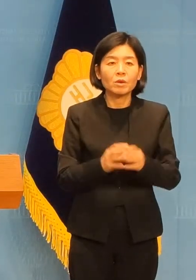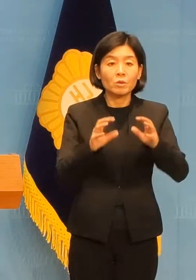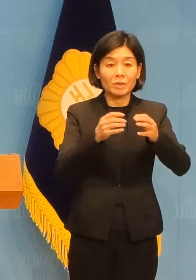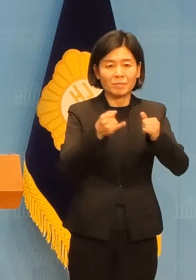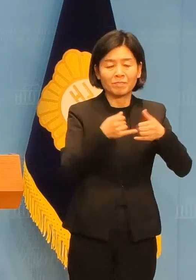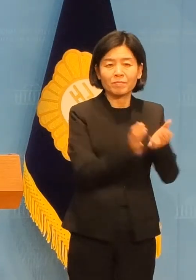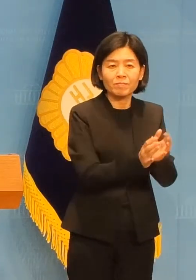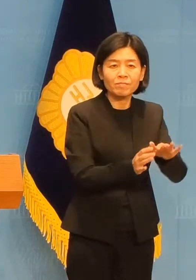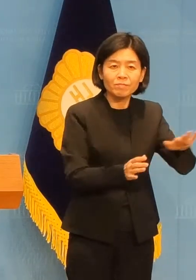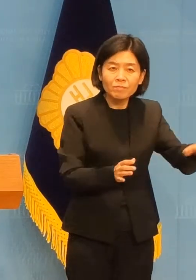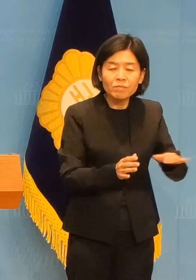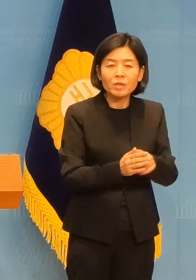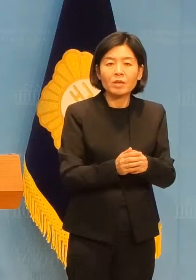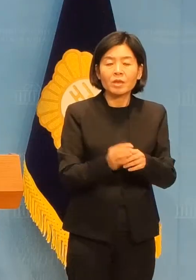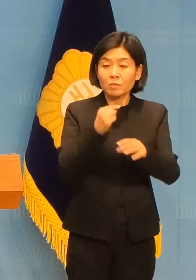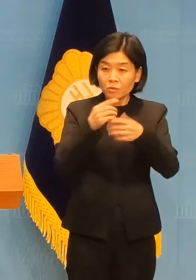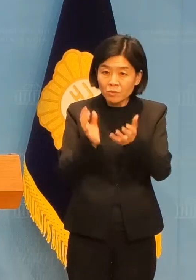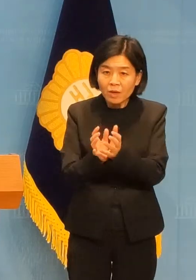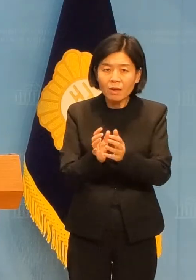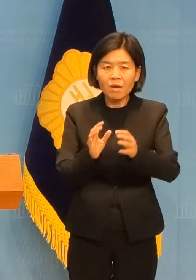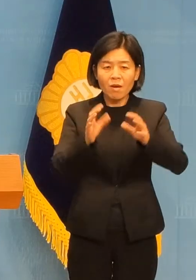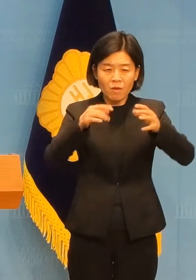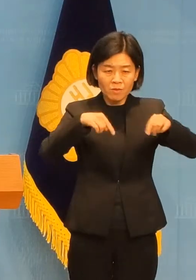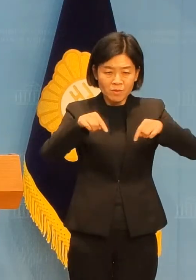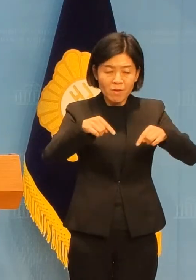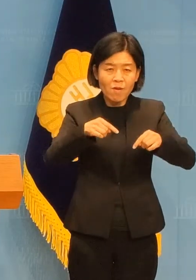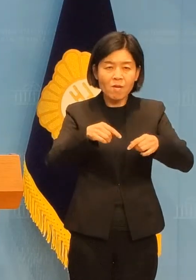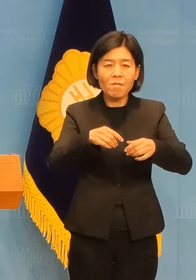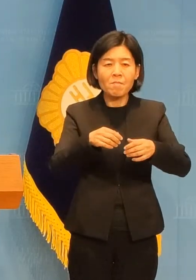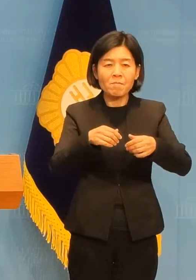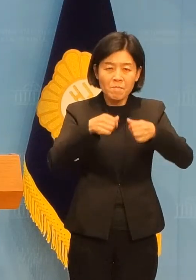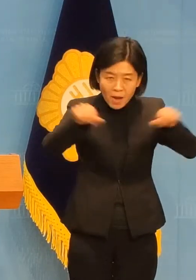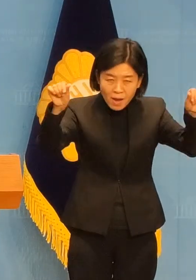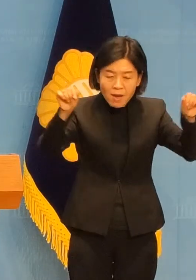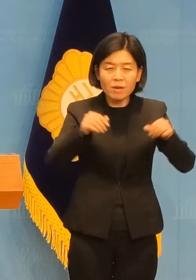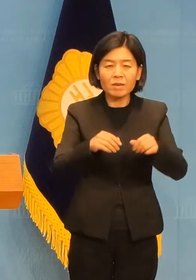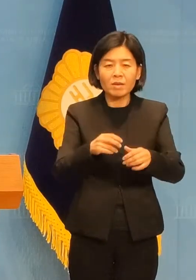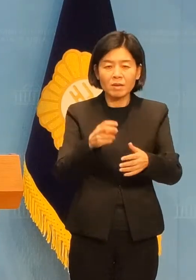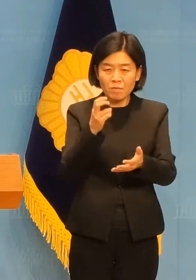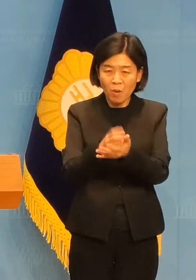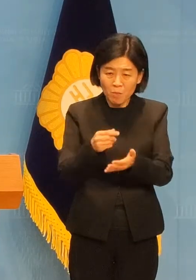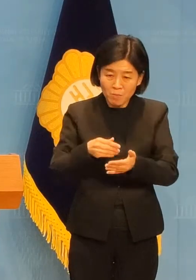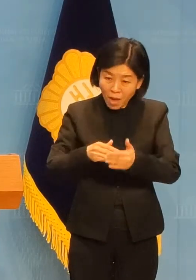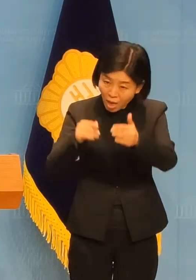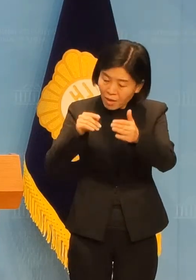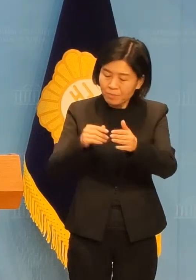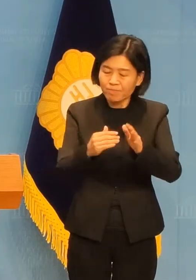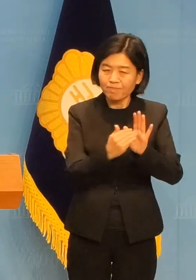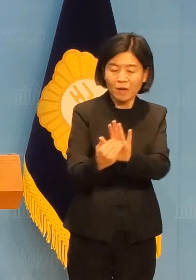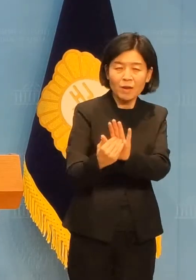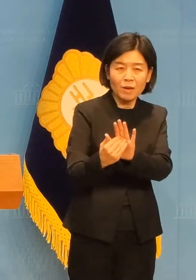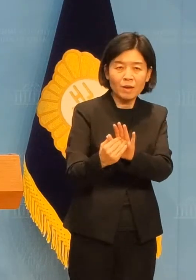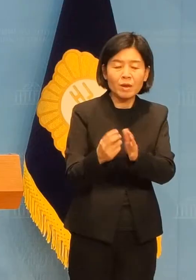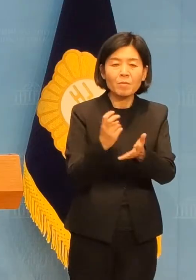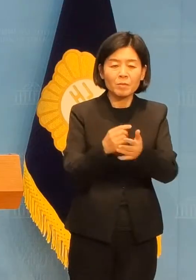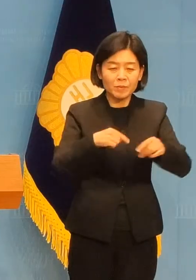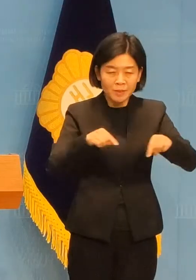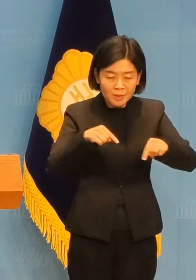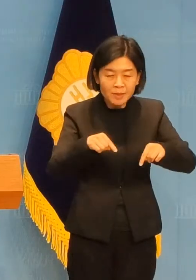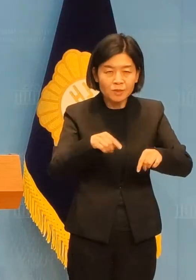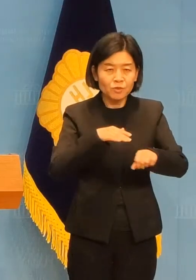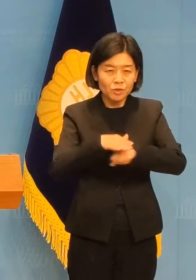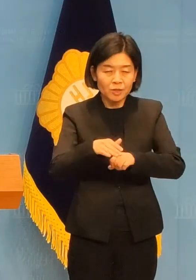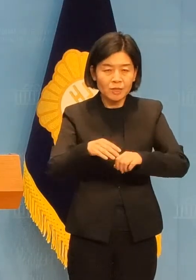국민의힘은 민주당의 헌정 파괴 입법에 끝까지 맞서 법치주의와 사법 독립,